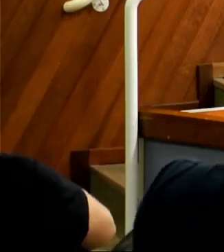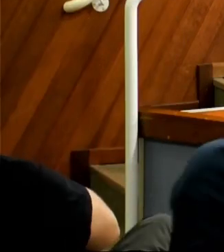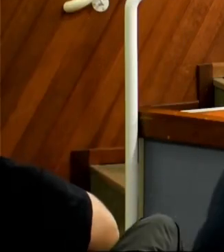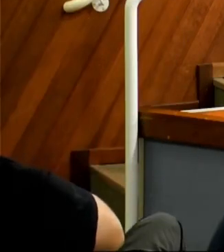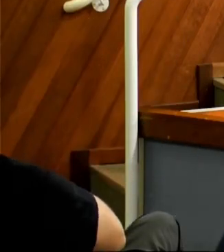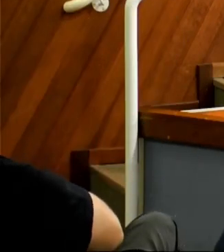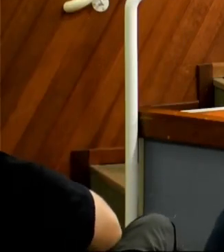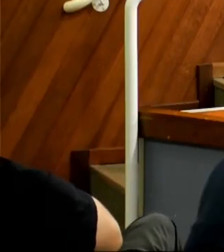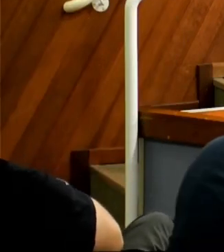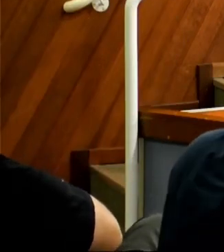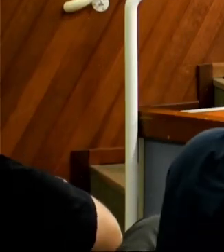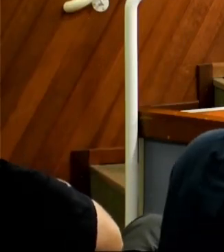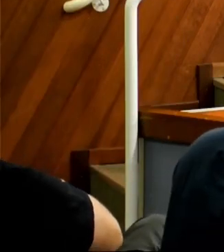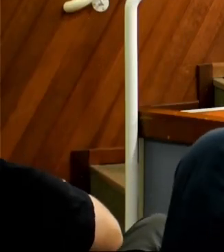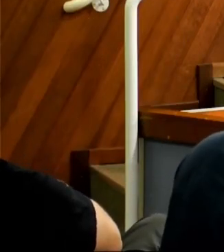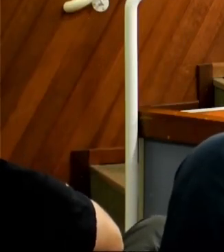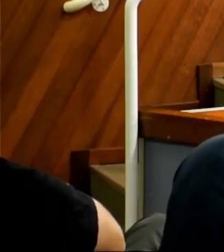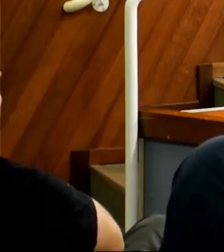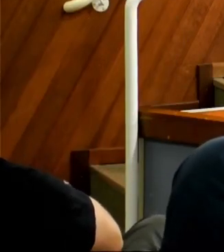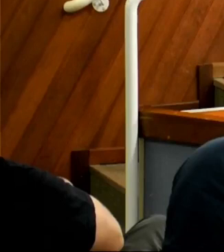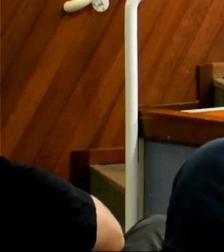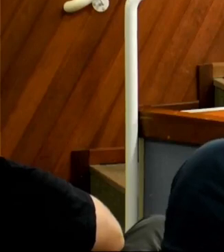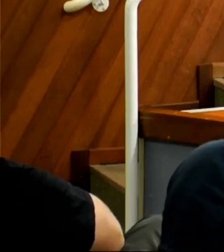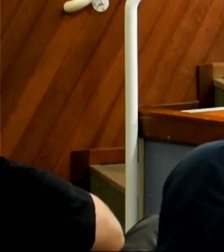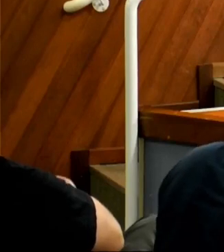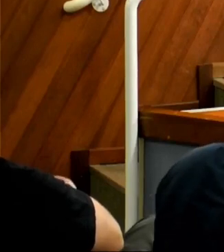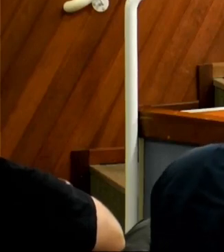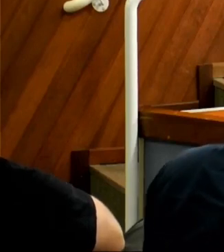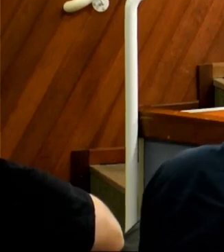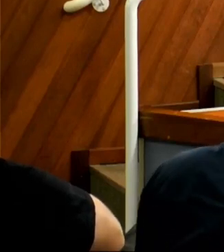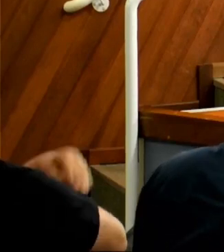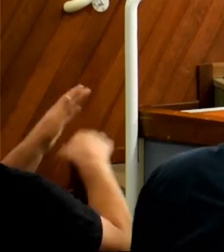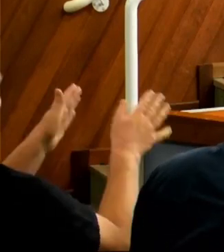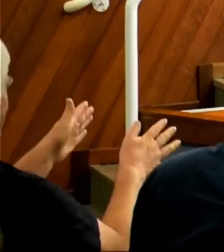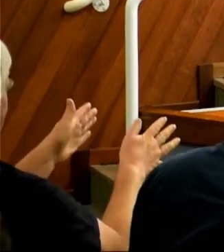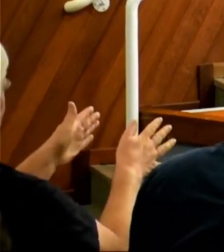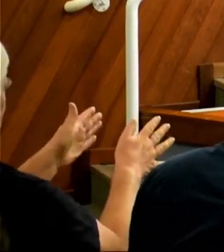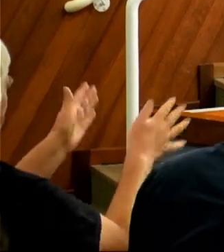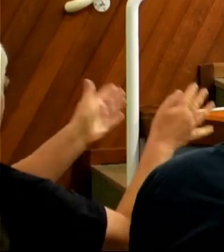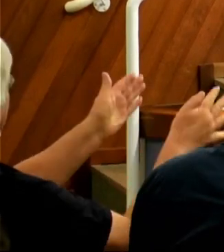Como? Você